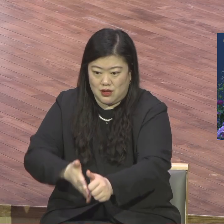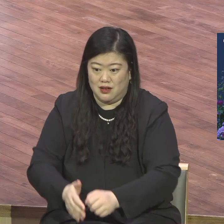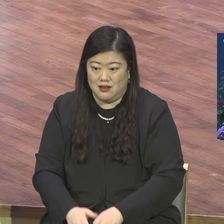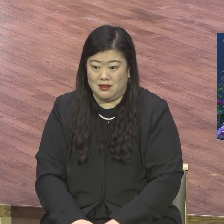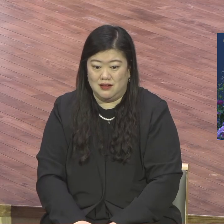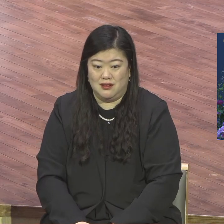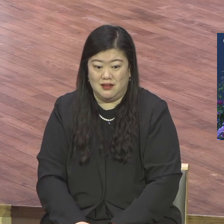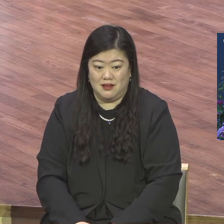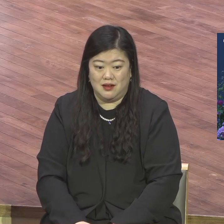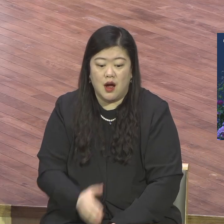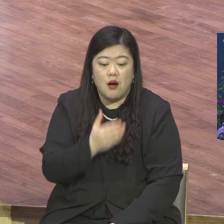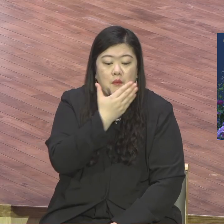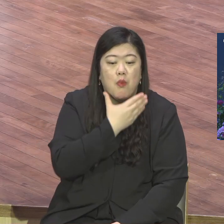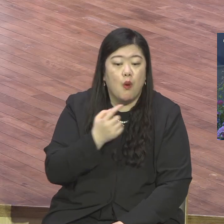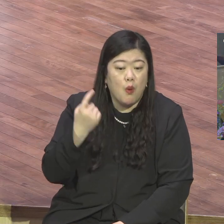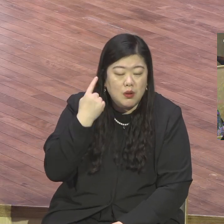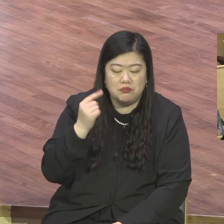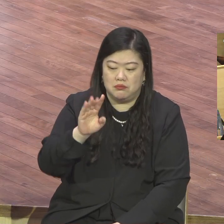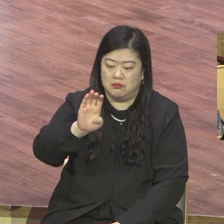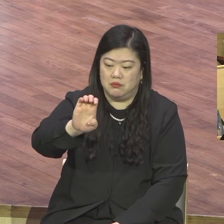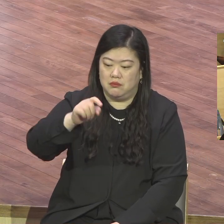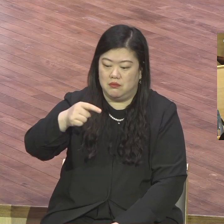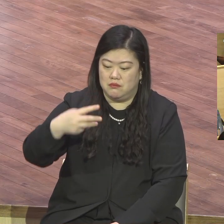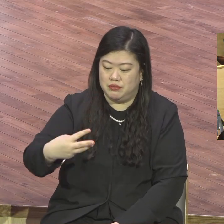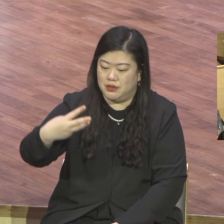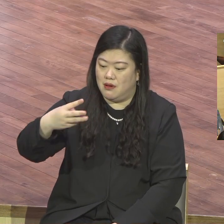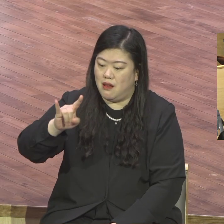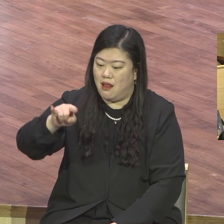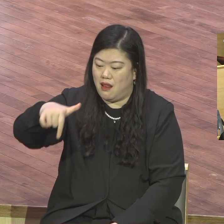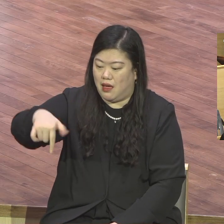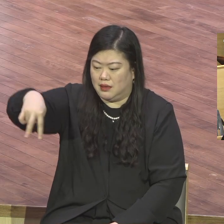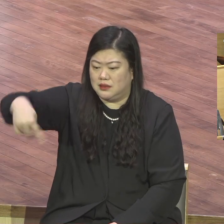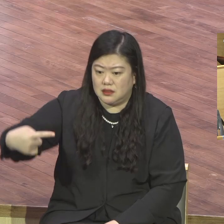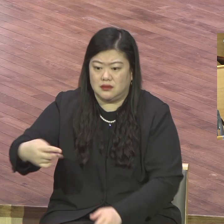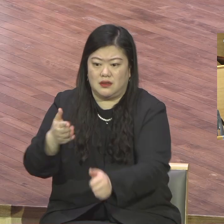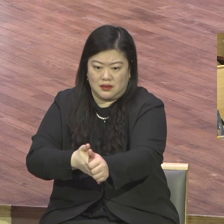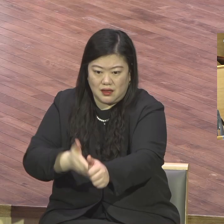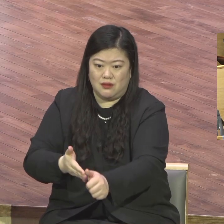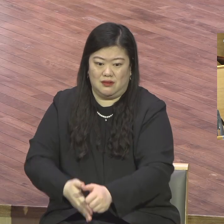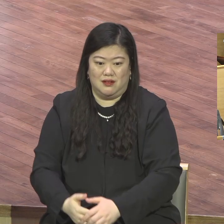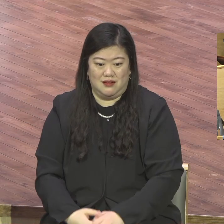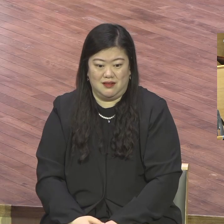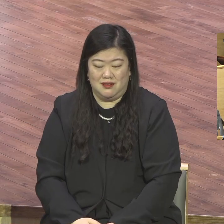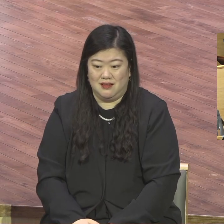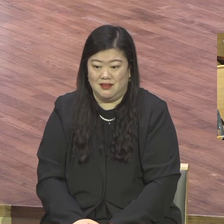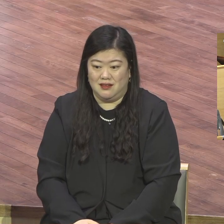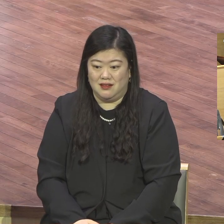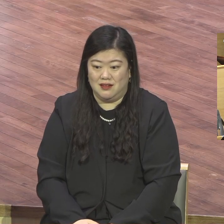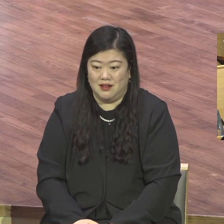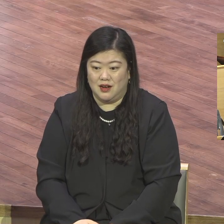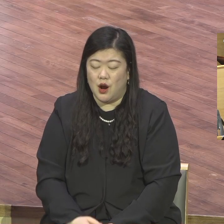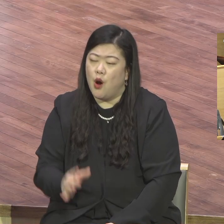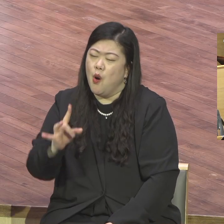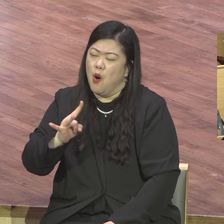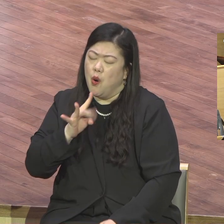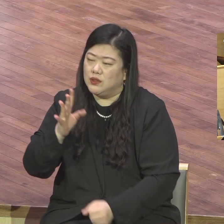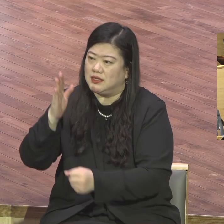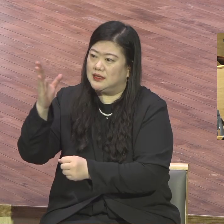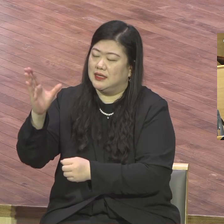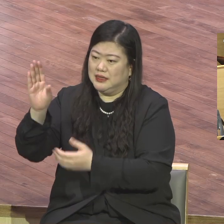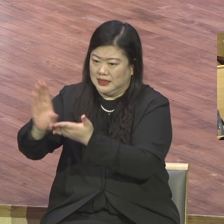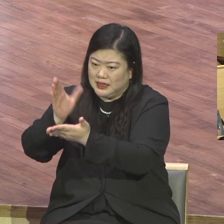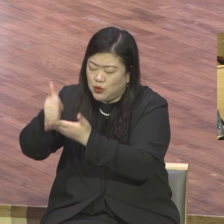최고로 사랑해도 오직 그리스도, 오직 하나님 나라, 오직 성령 충만. 이 영적 진리를